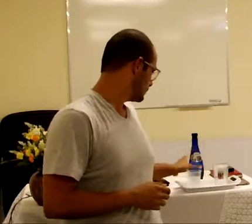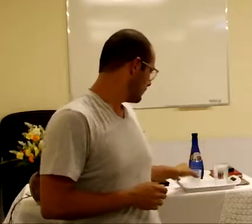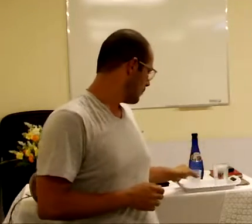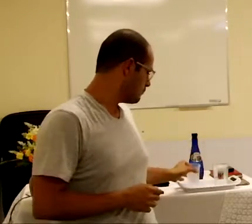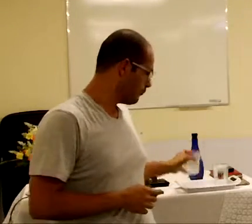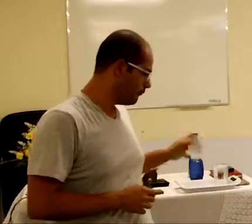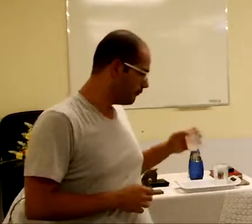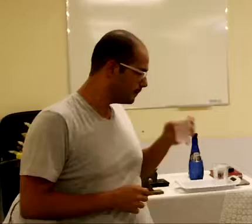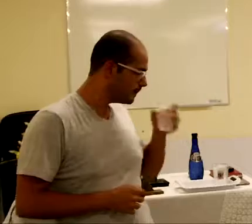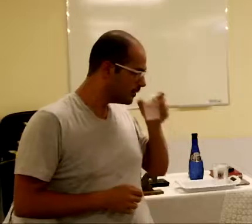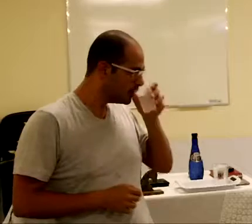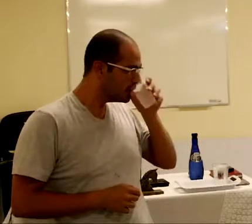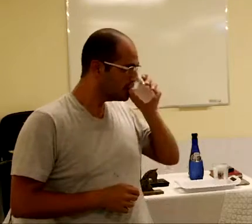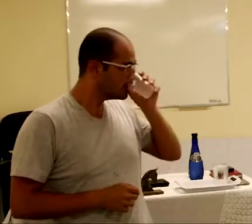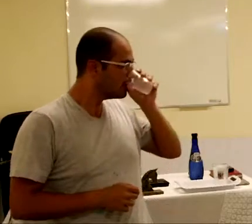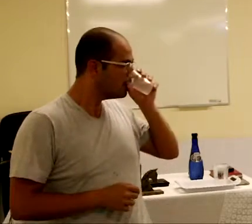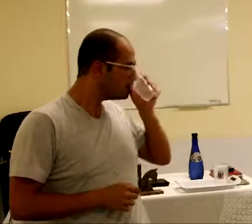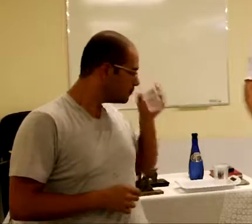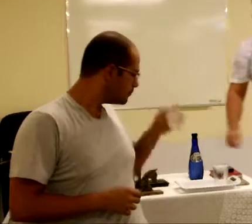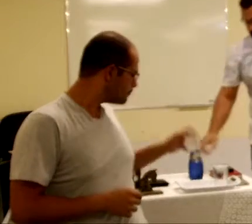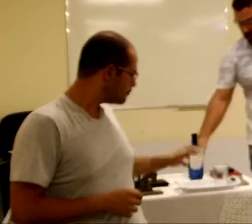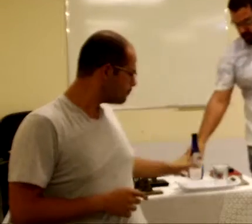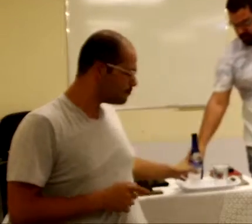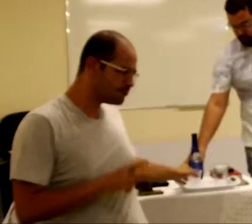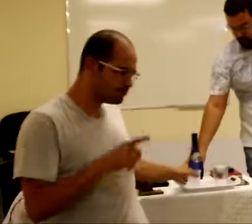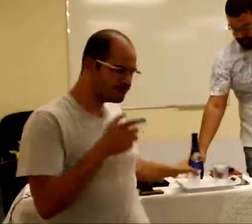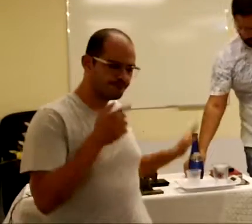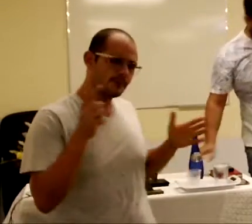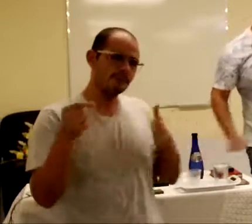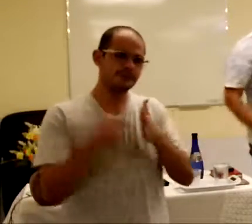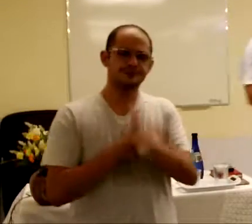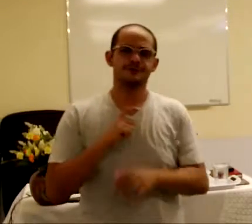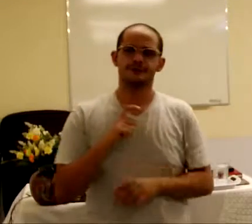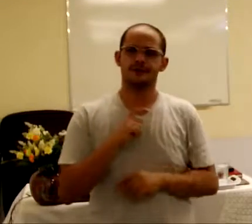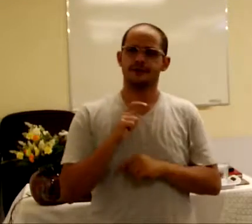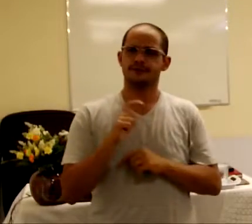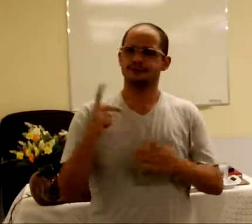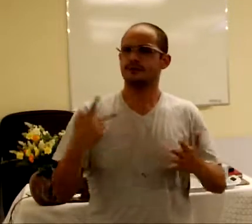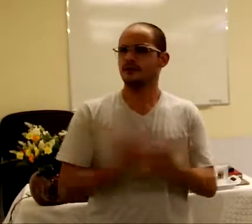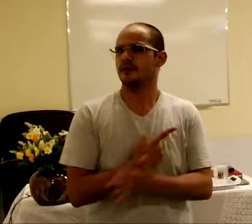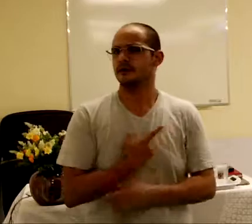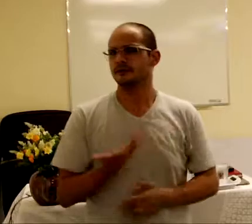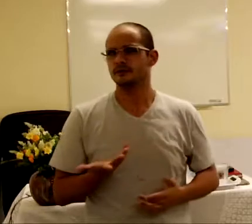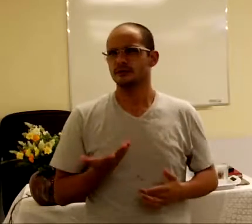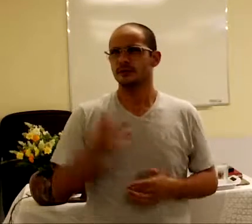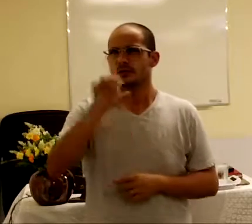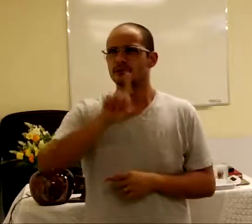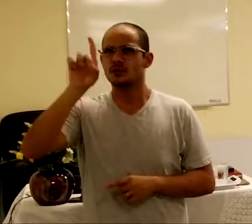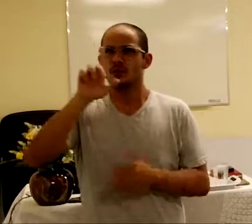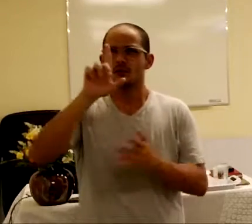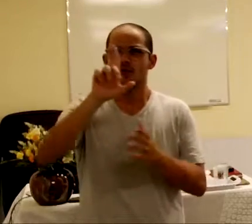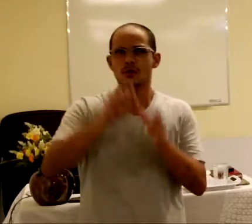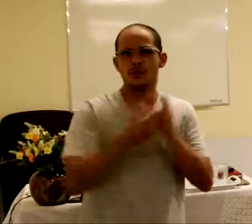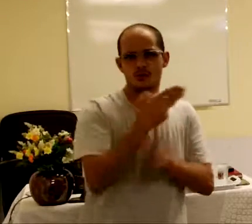Aí você vai dizer assim, não, peraí, tem uma coisa errada aí. Se ele é a origem de todas as coisas, então Deus é a origem do mal. Não, calma, muita calma nessa hora,